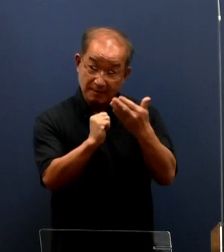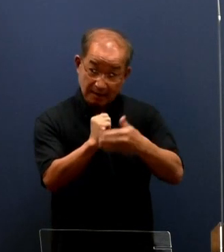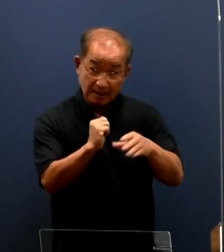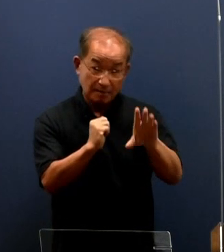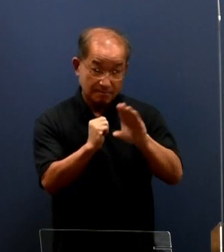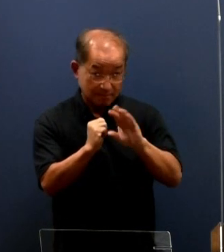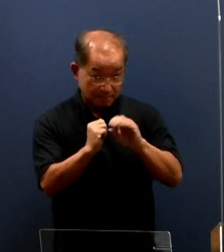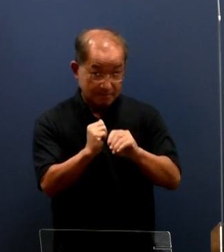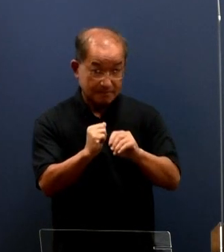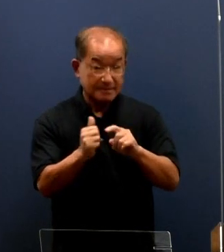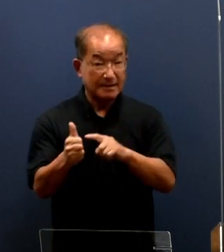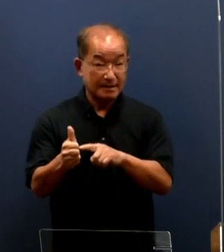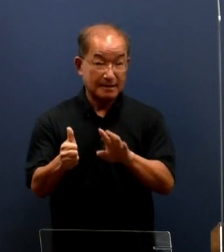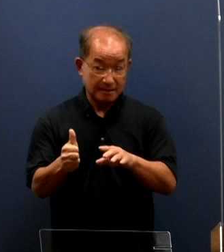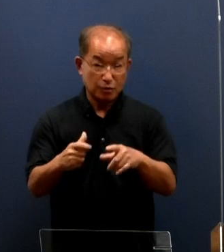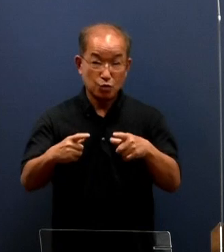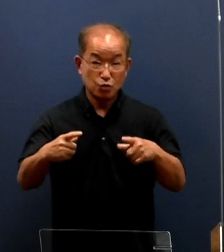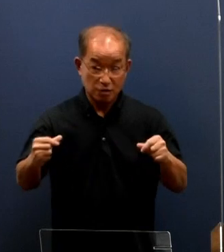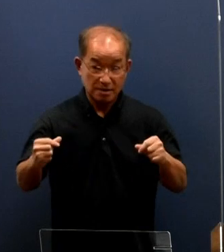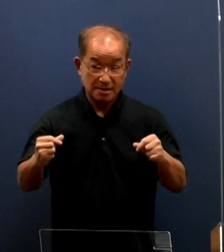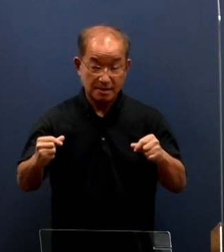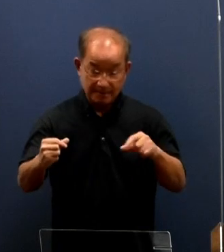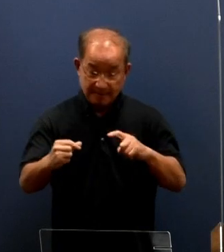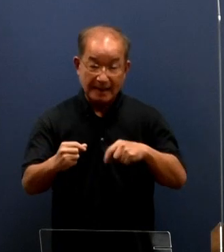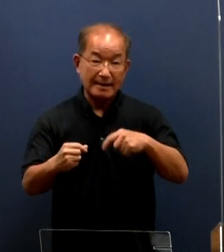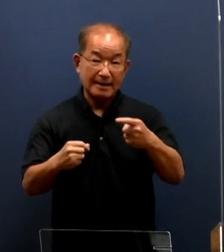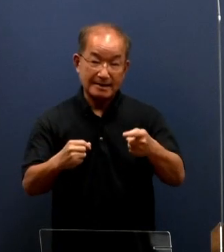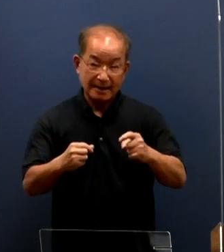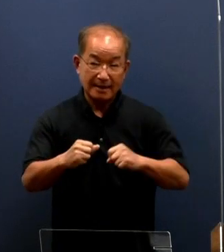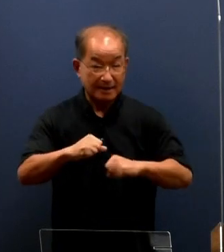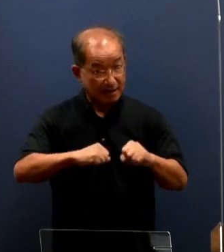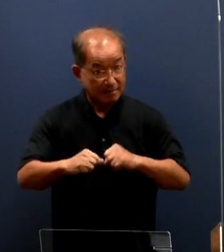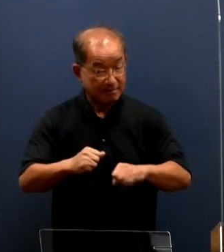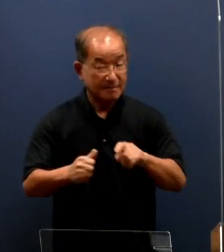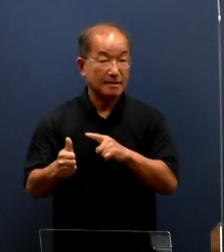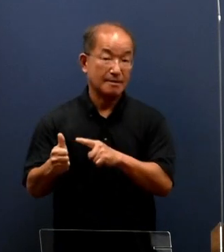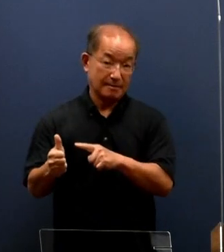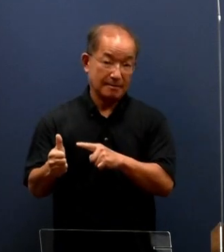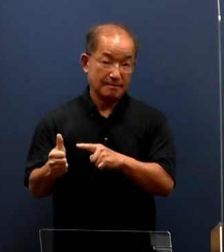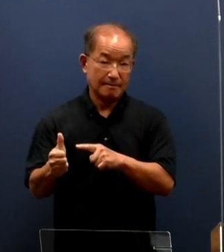して、国内外で活躍しておられます。